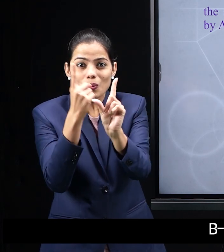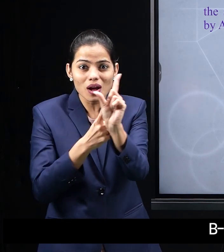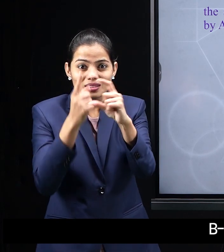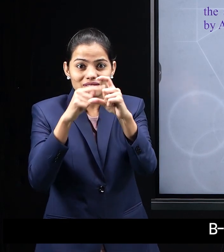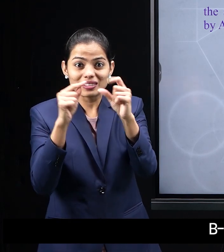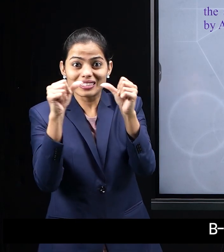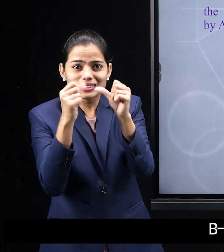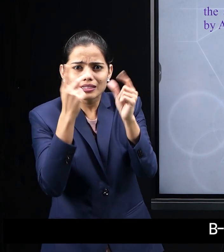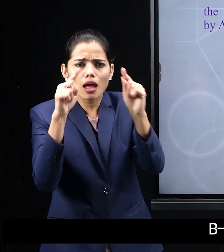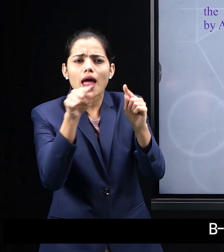equals to a.